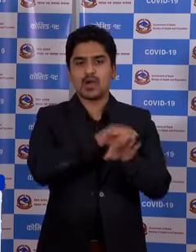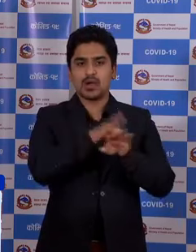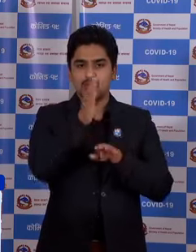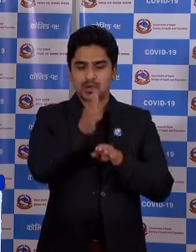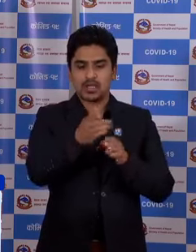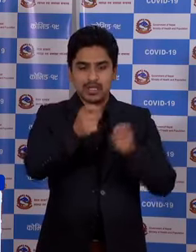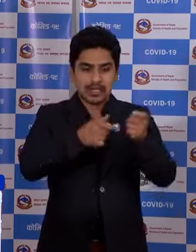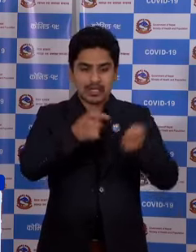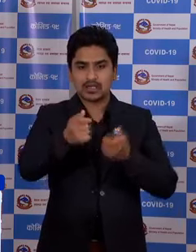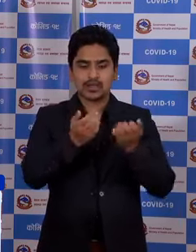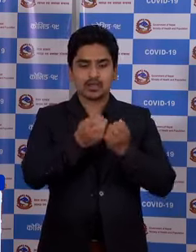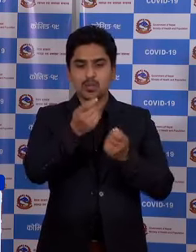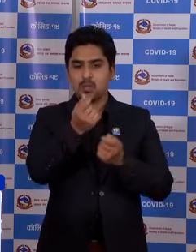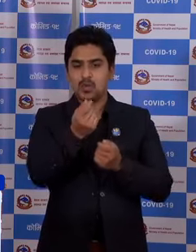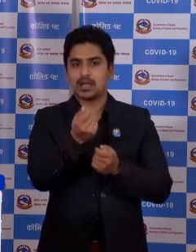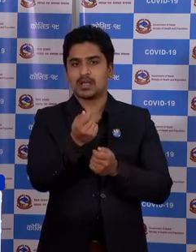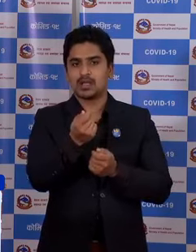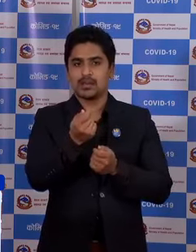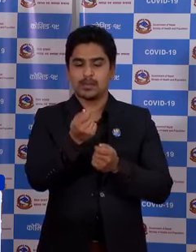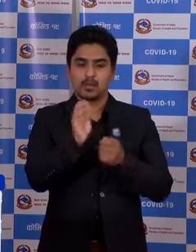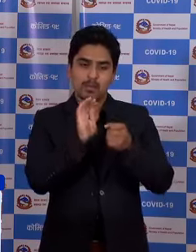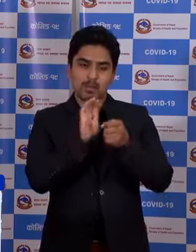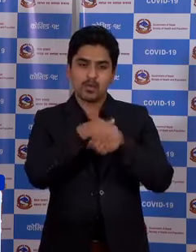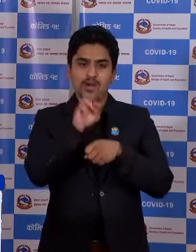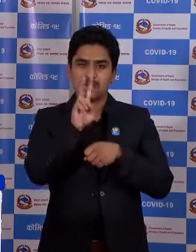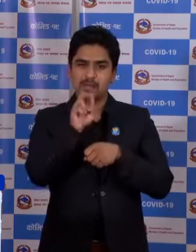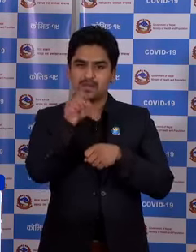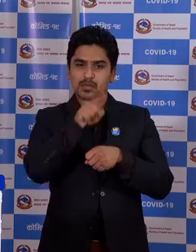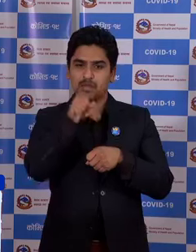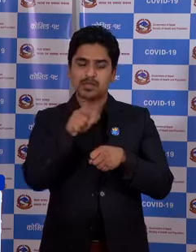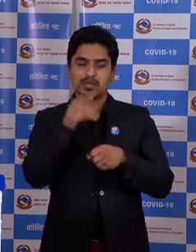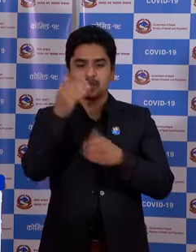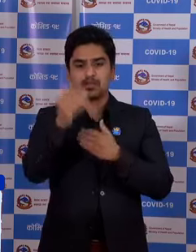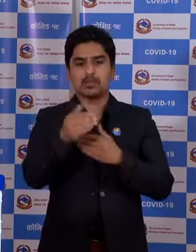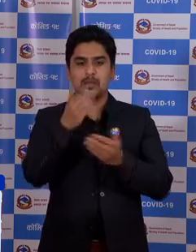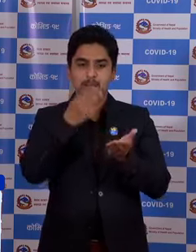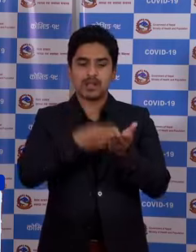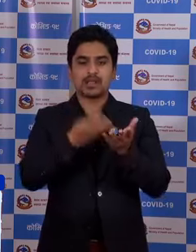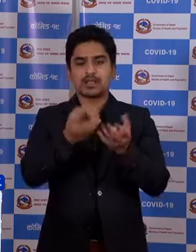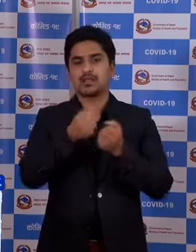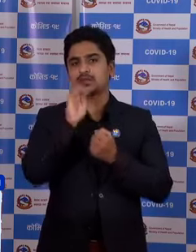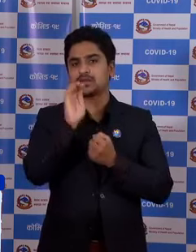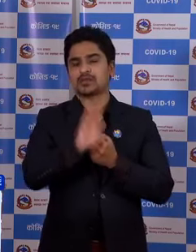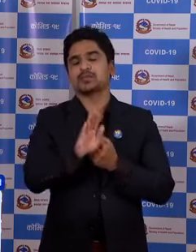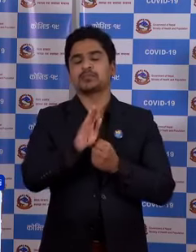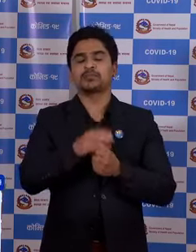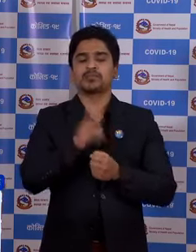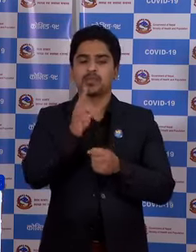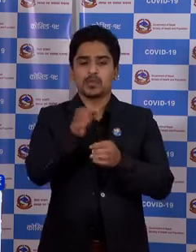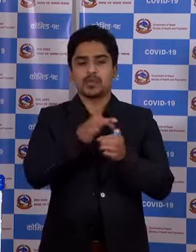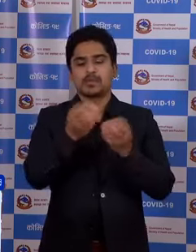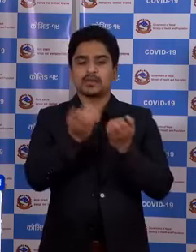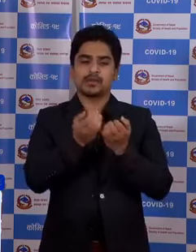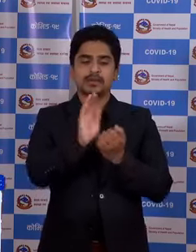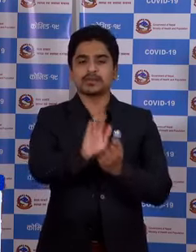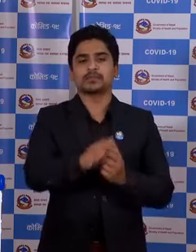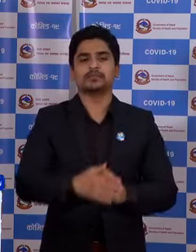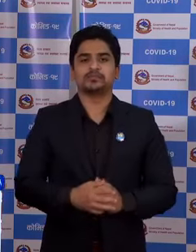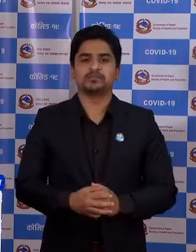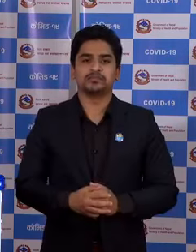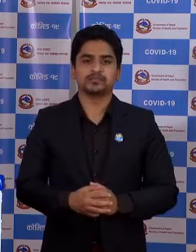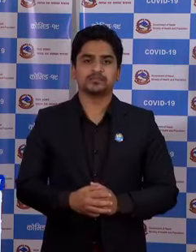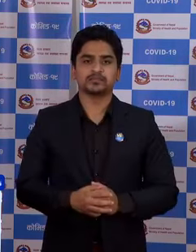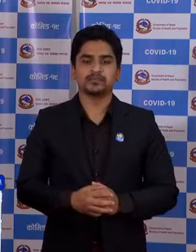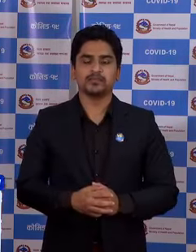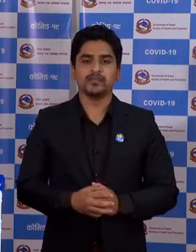उहाँहरूले खरिद गरेको मूल्यको बढीमा 20% मात्र लिन सक्ने व्यवस्था यो